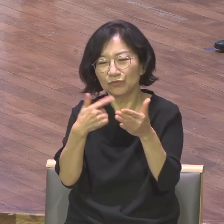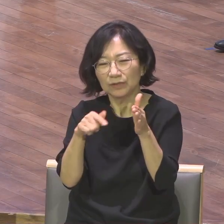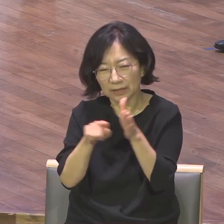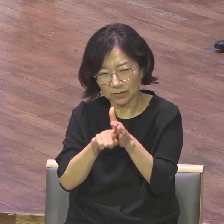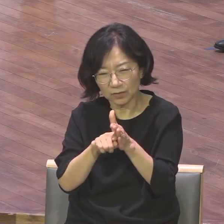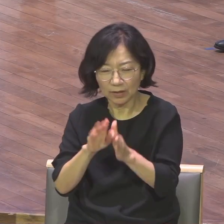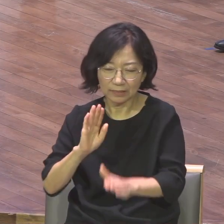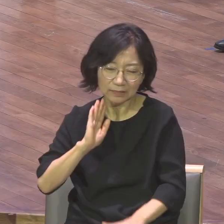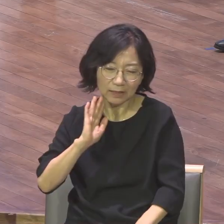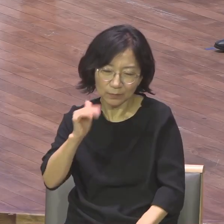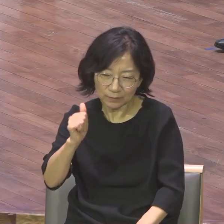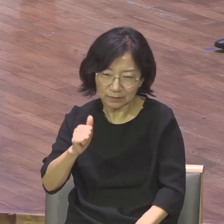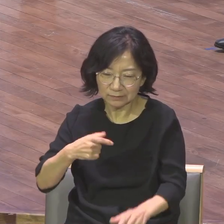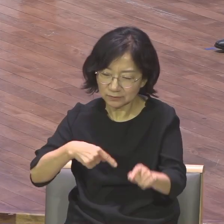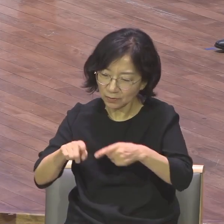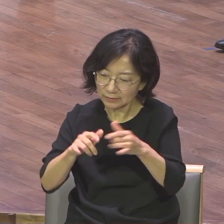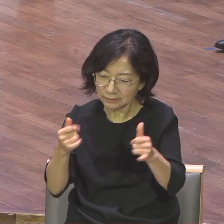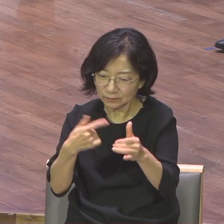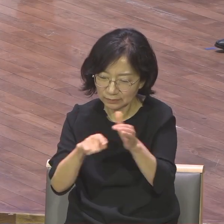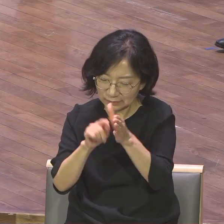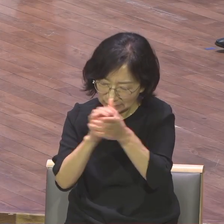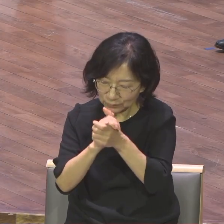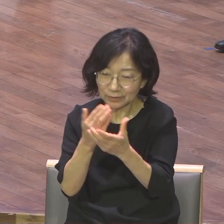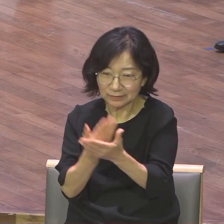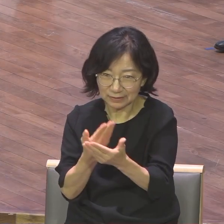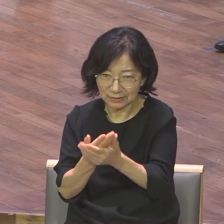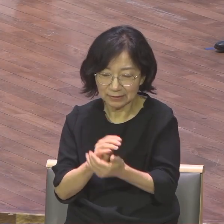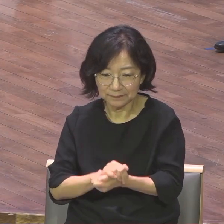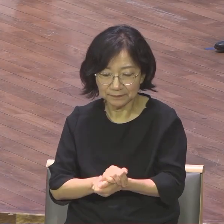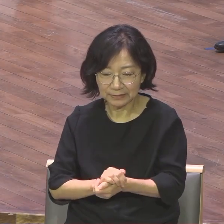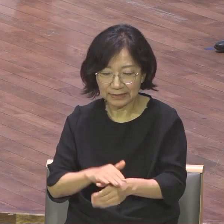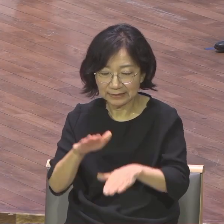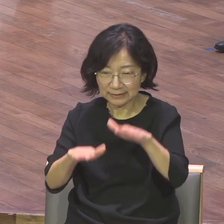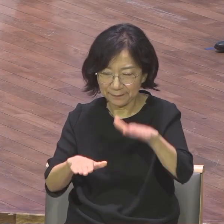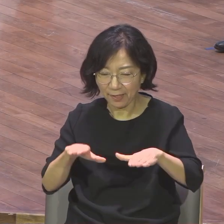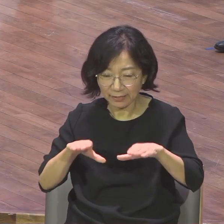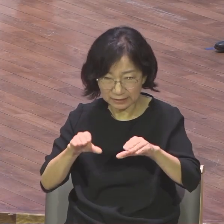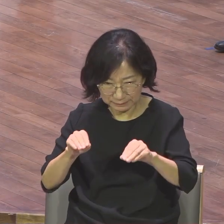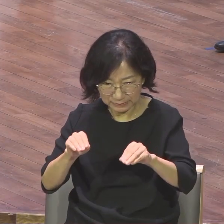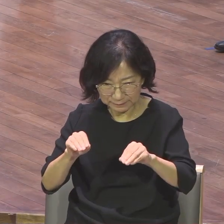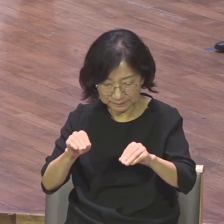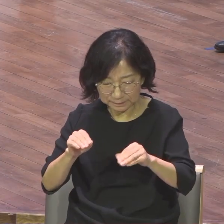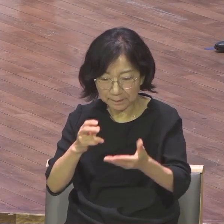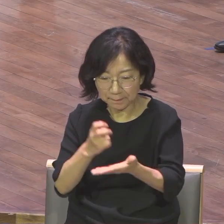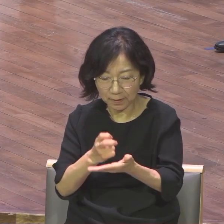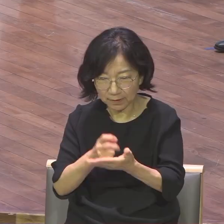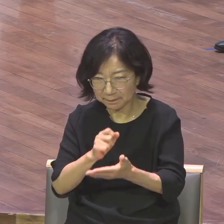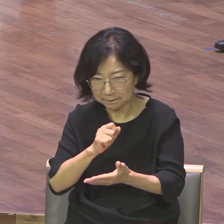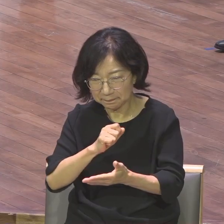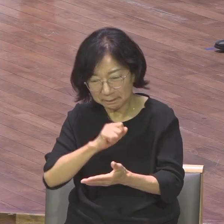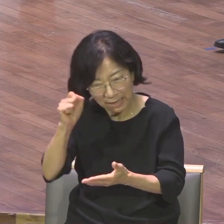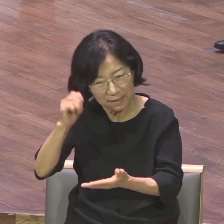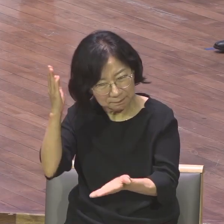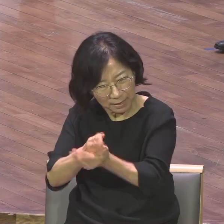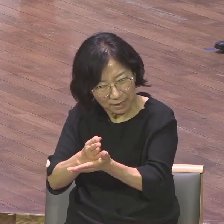이 유정자들을 기도하시고 차별금지법이 절대로 통과되지 못하도록 여러분 기도하시기 바랍니다. 이 악법